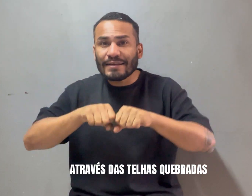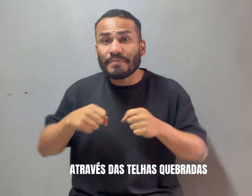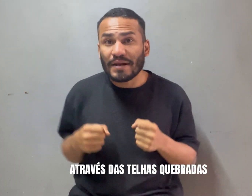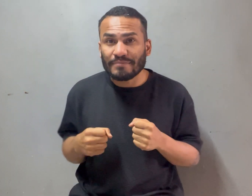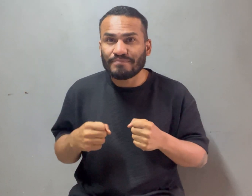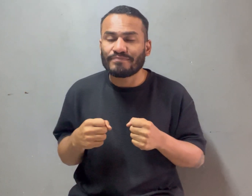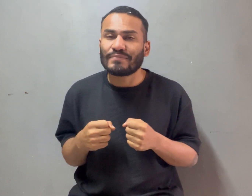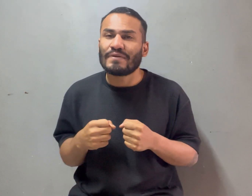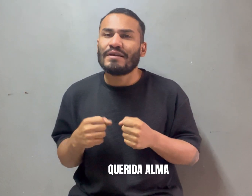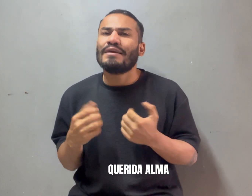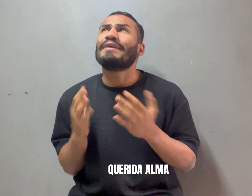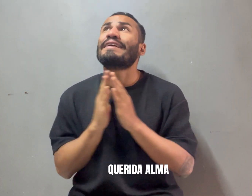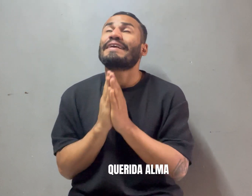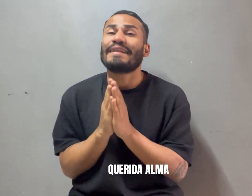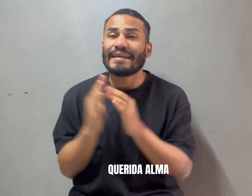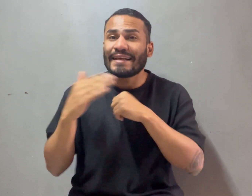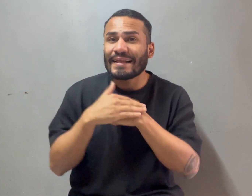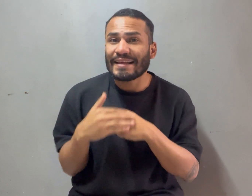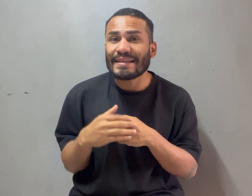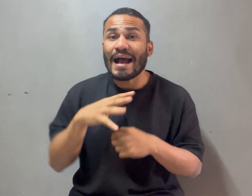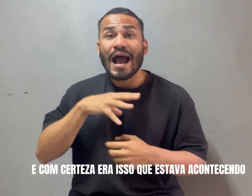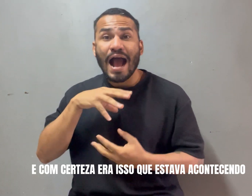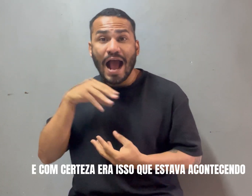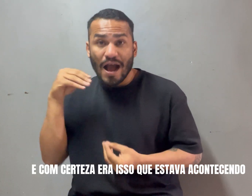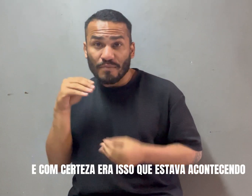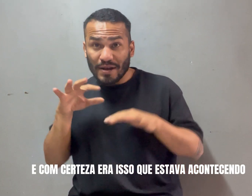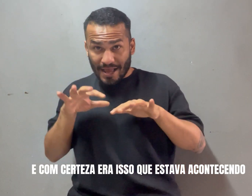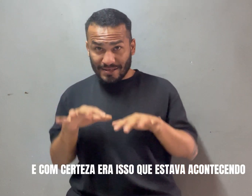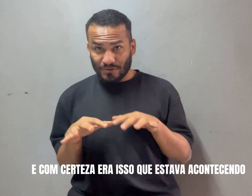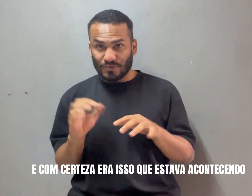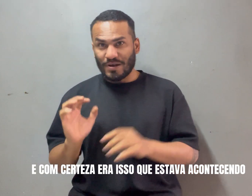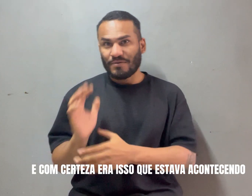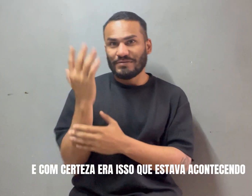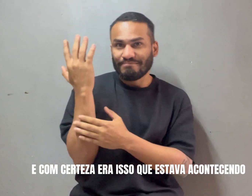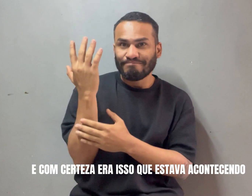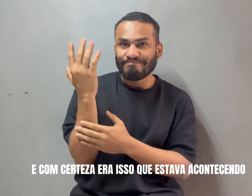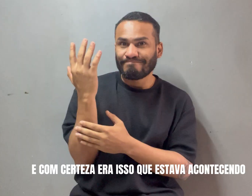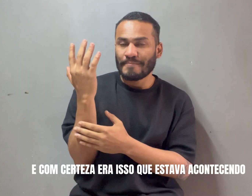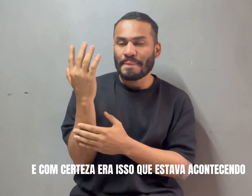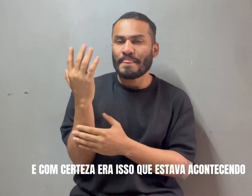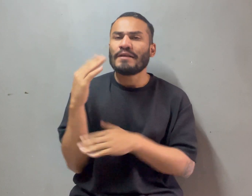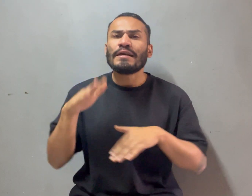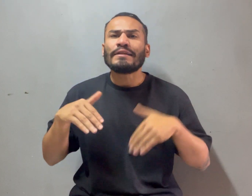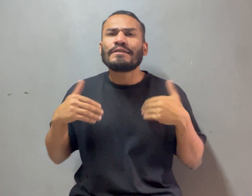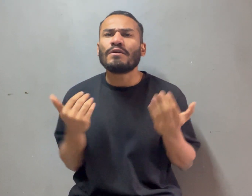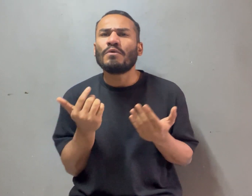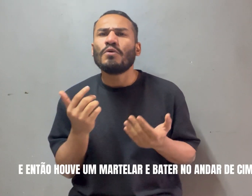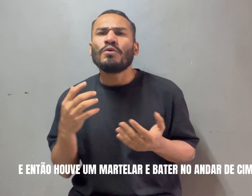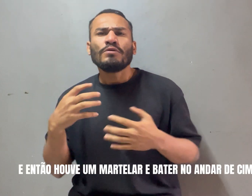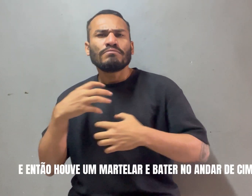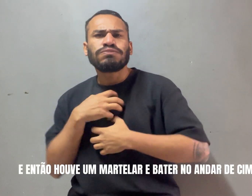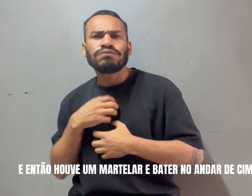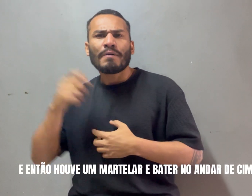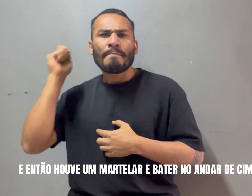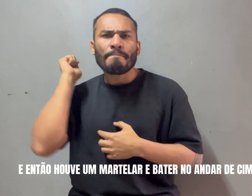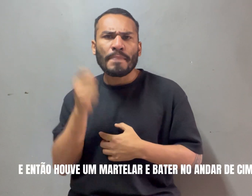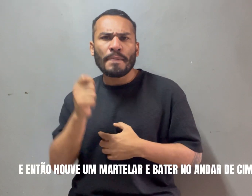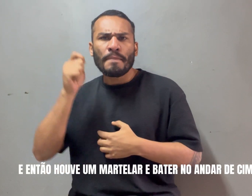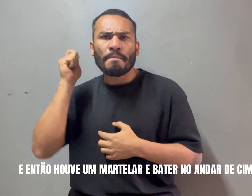quebradas. Querida alma! E, com certeza, era isso que estava acontecendo. E então houve um martelar